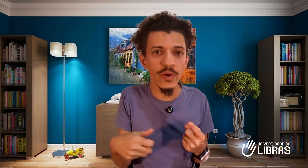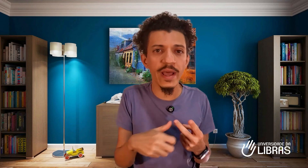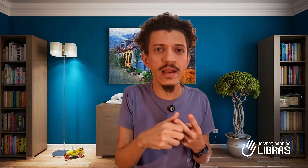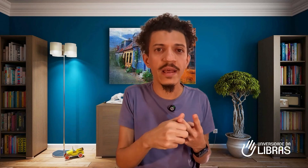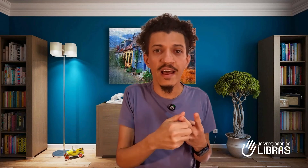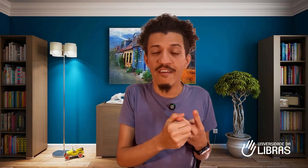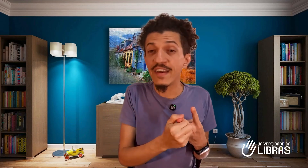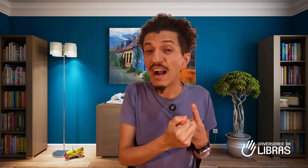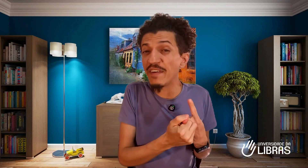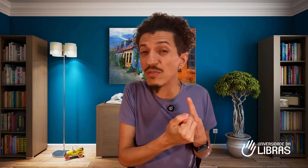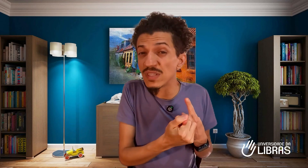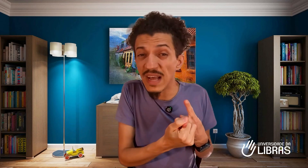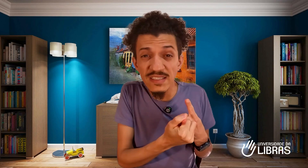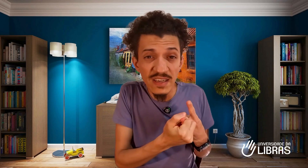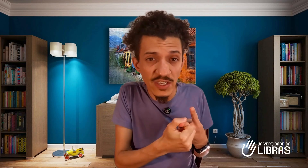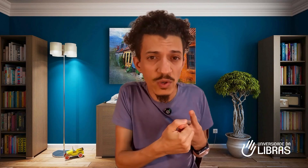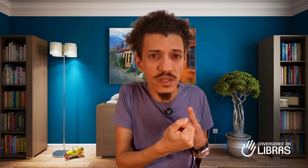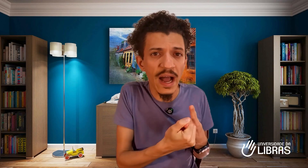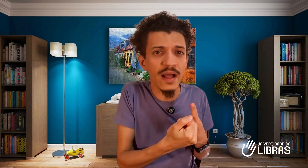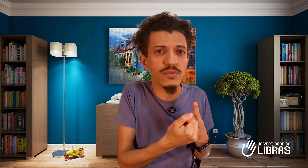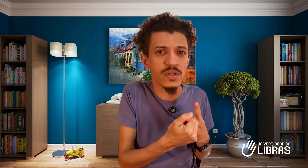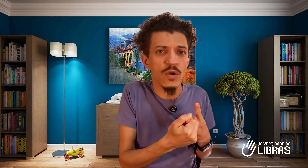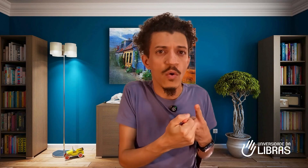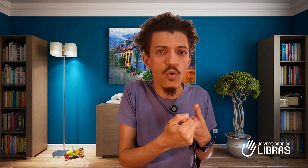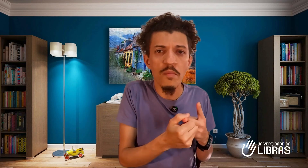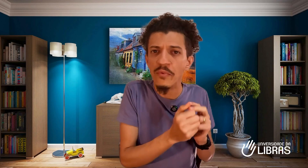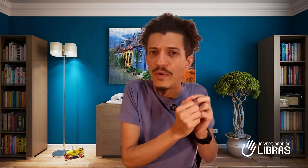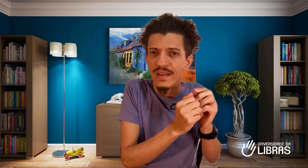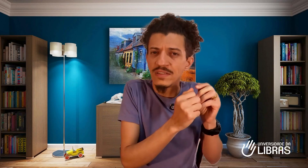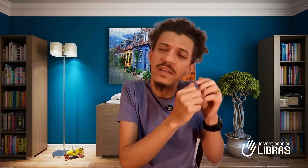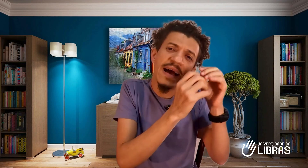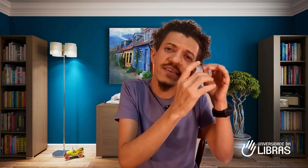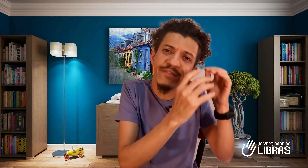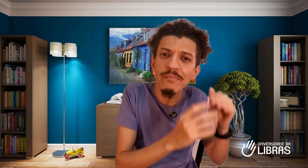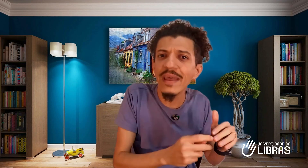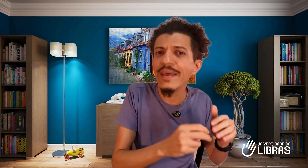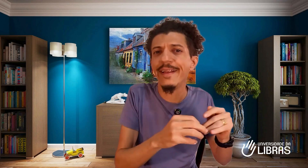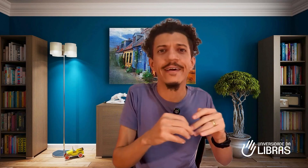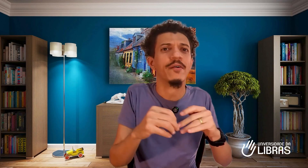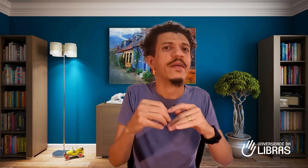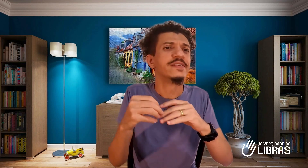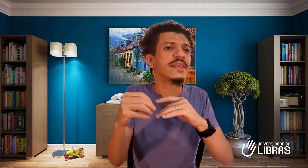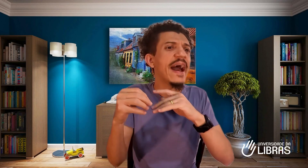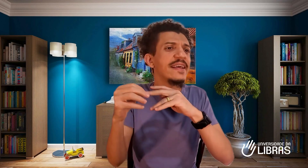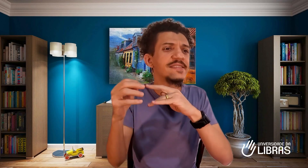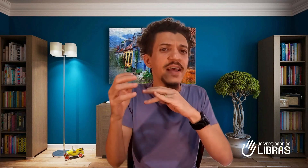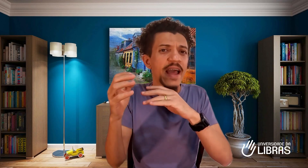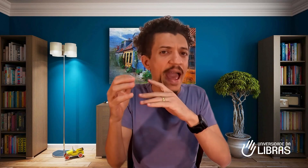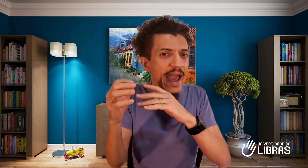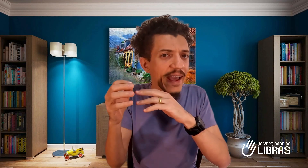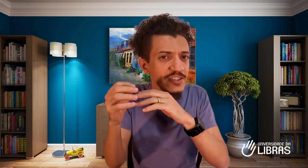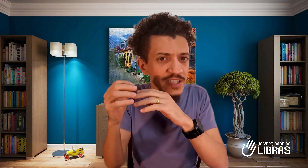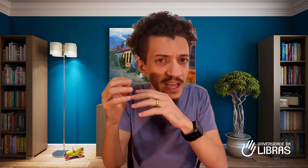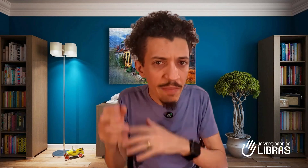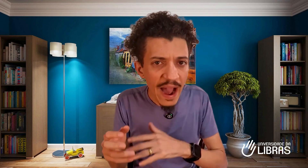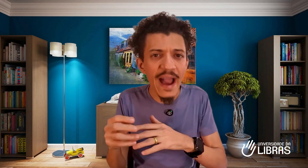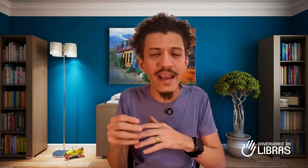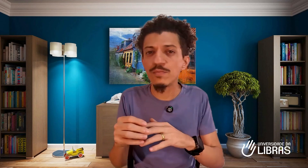ele, ficar vendo os sinais encaixotados, como sinais de família, sinais de animais, porque